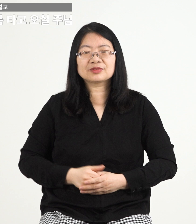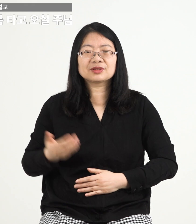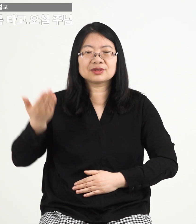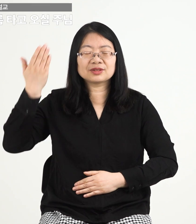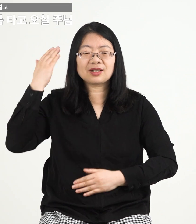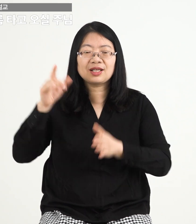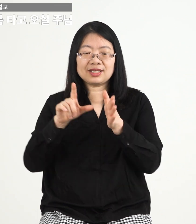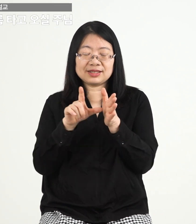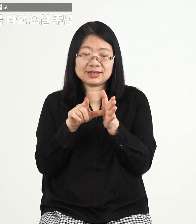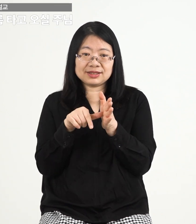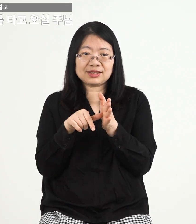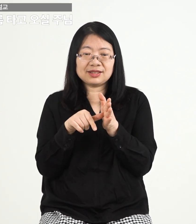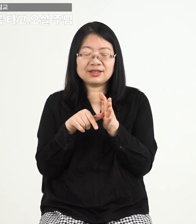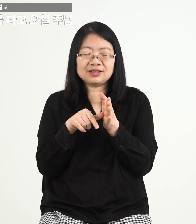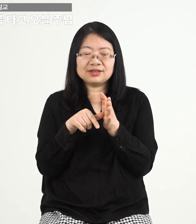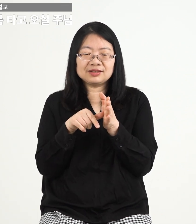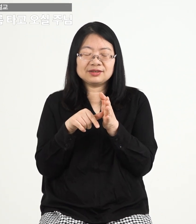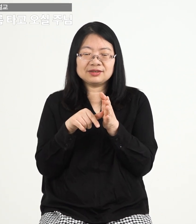지나온 시간들을